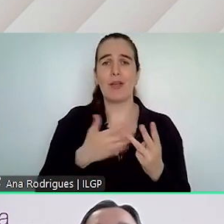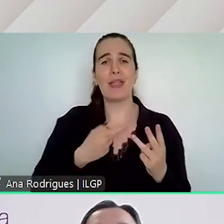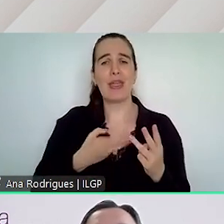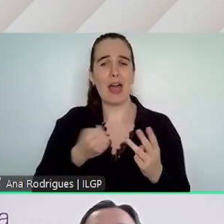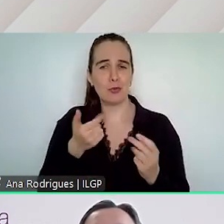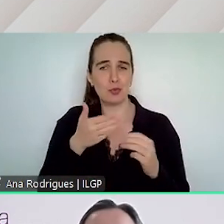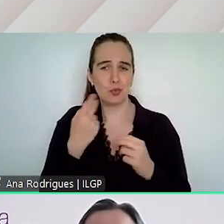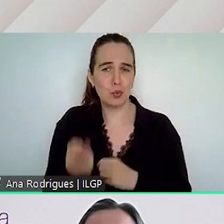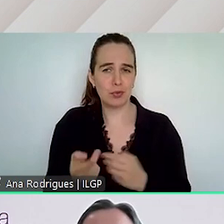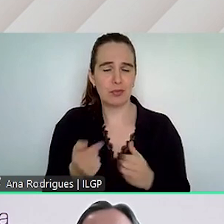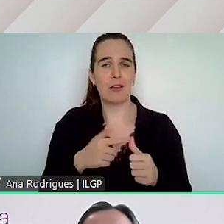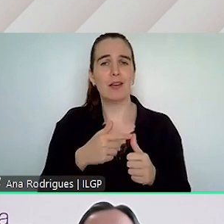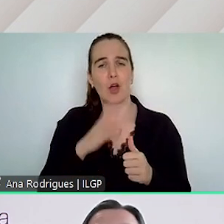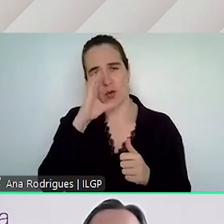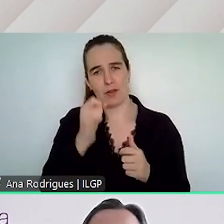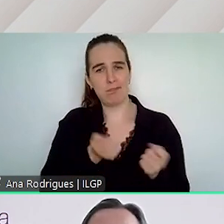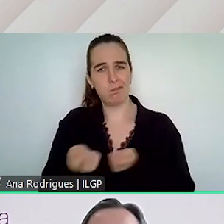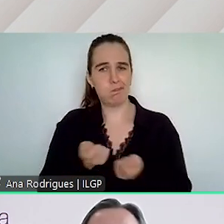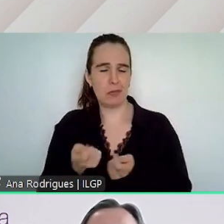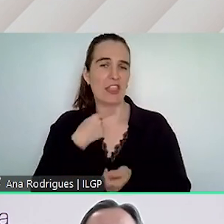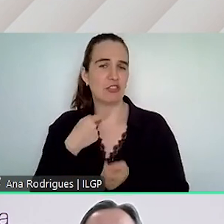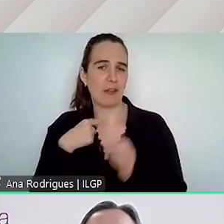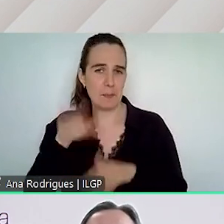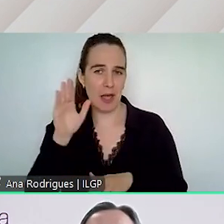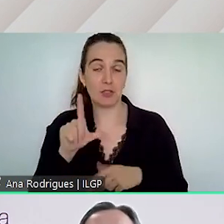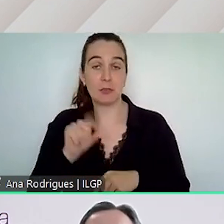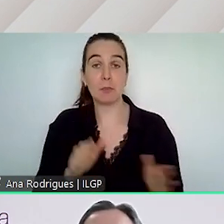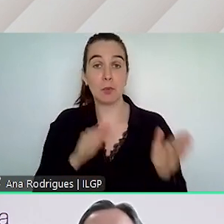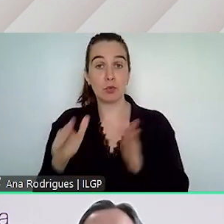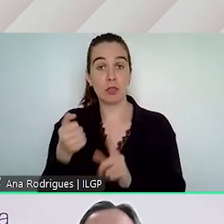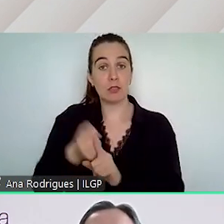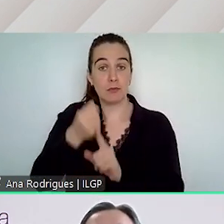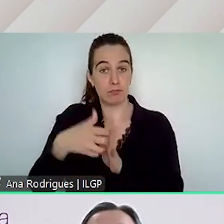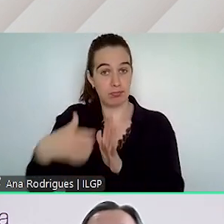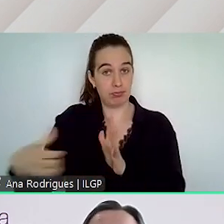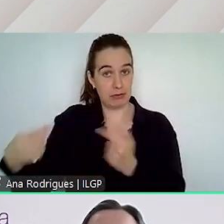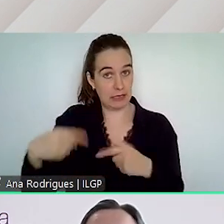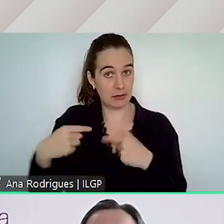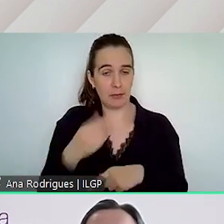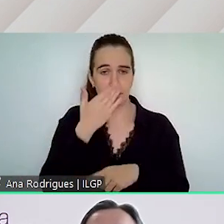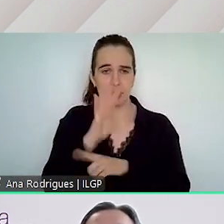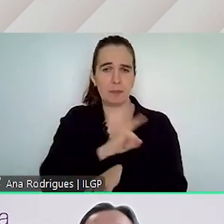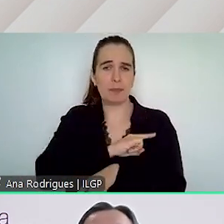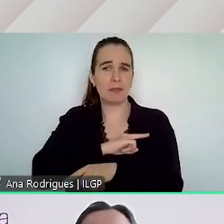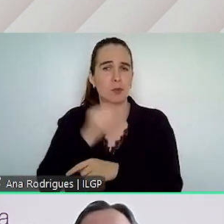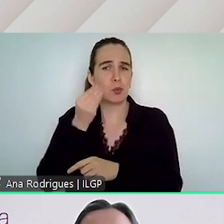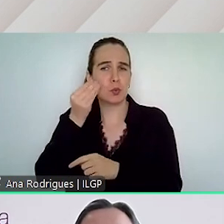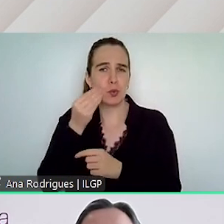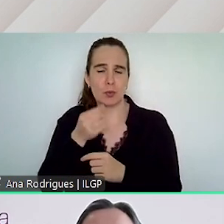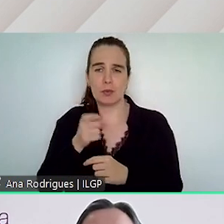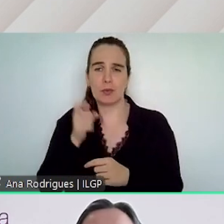e a governação digital. Ao mesmo tempo, enfrentamos desafios complexos ligados à privacidade, à